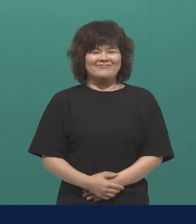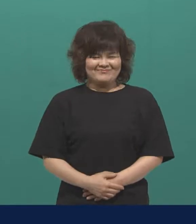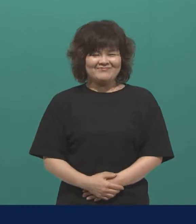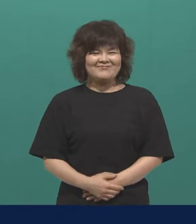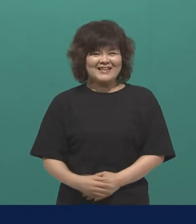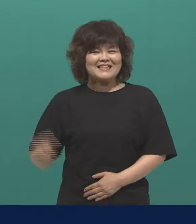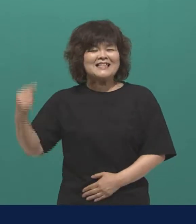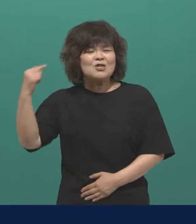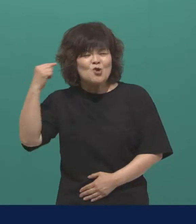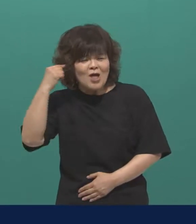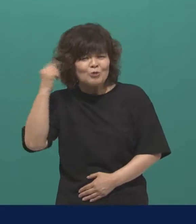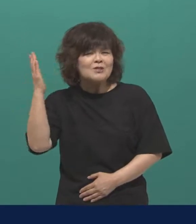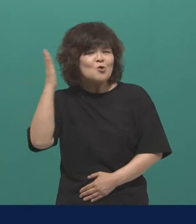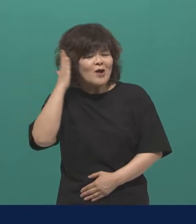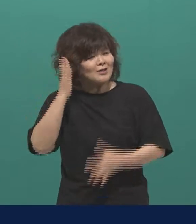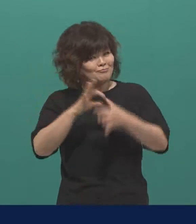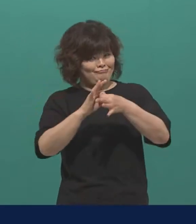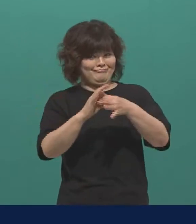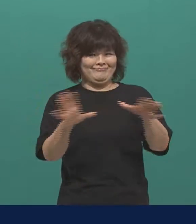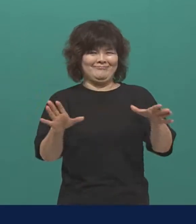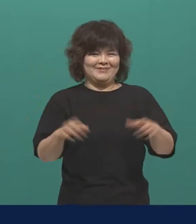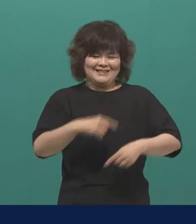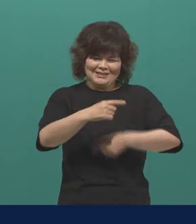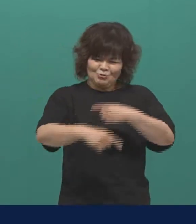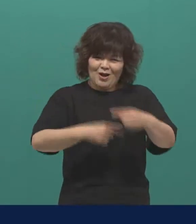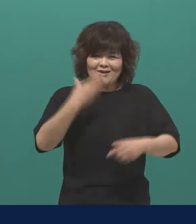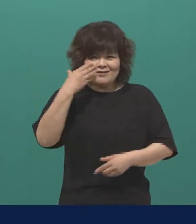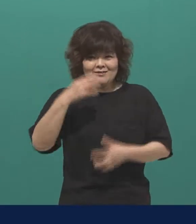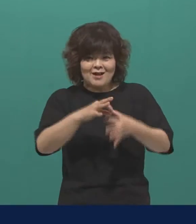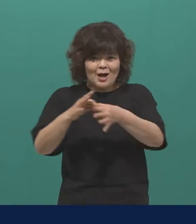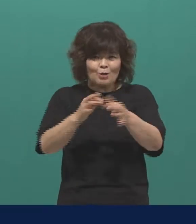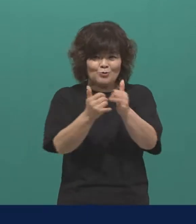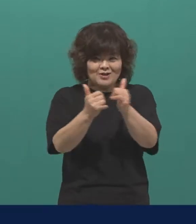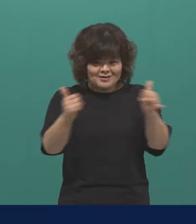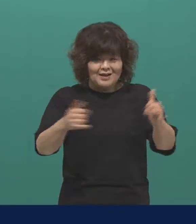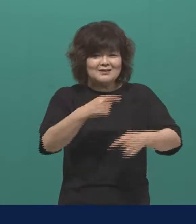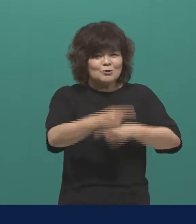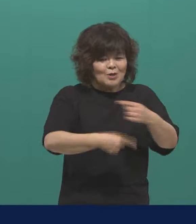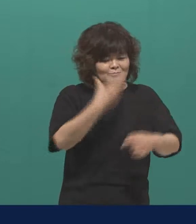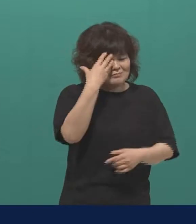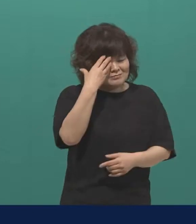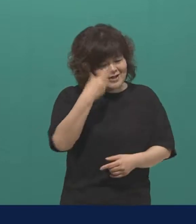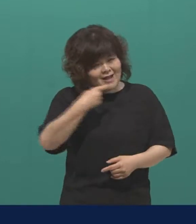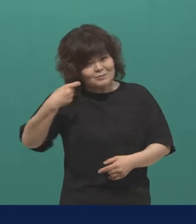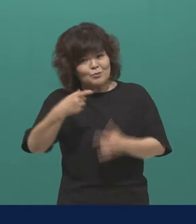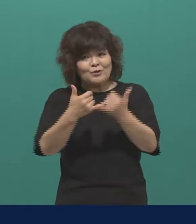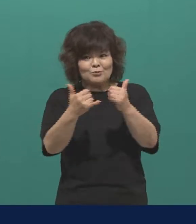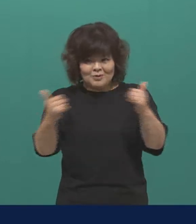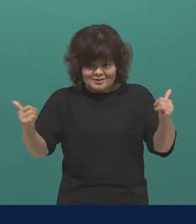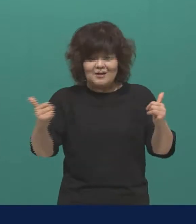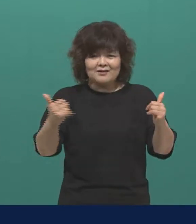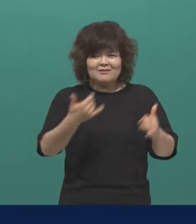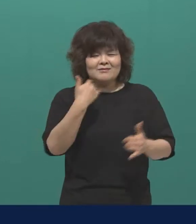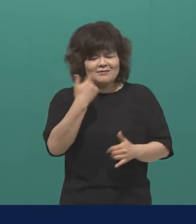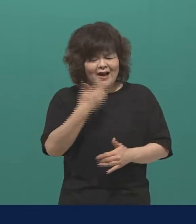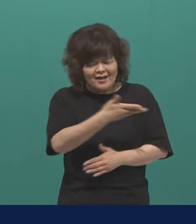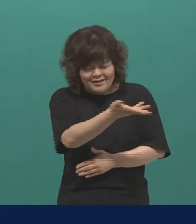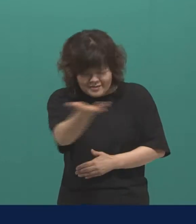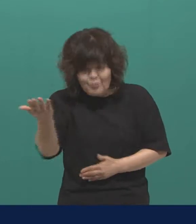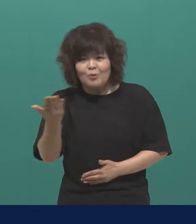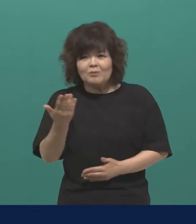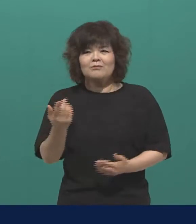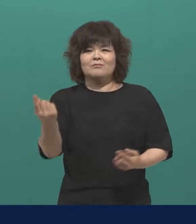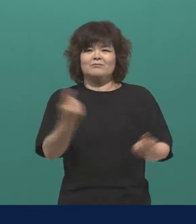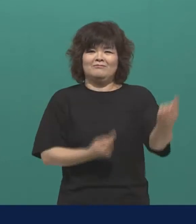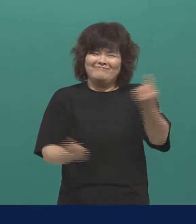迎えます。聞こえる聞こえないは関係なく手話に関わる方や手話に関心を持っ